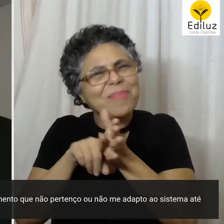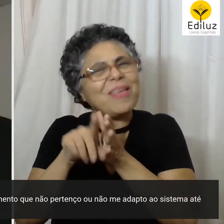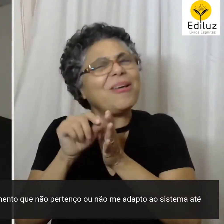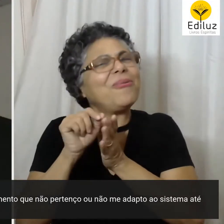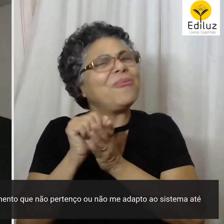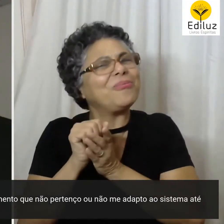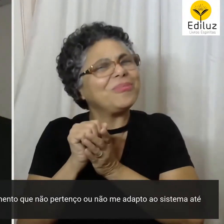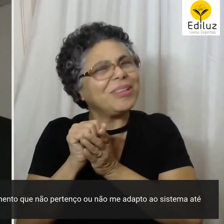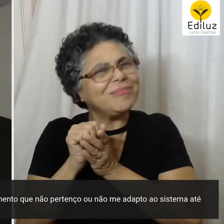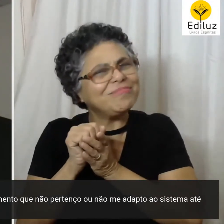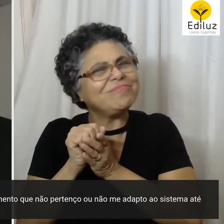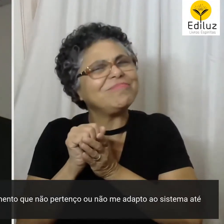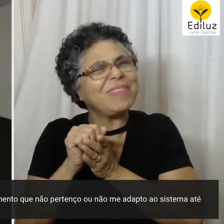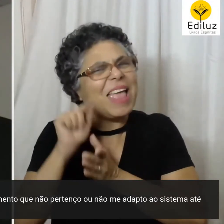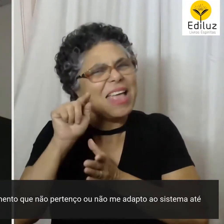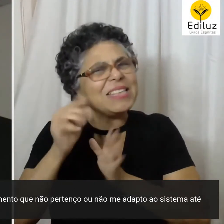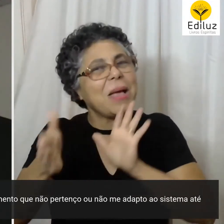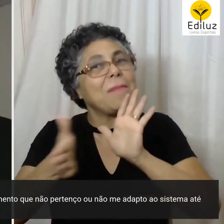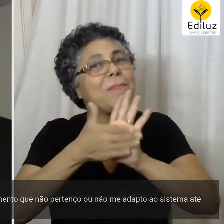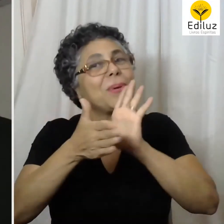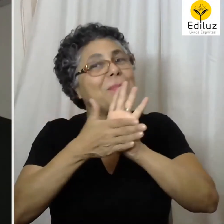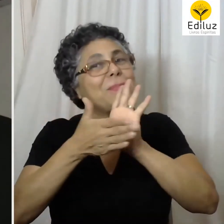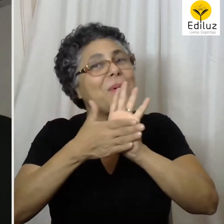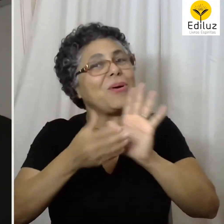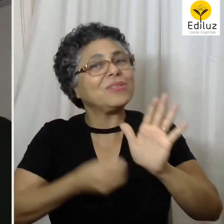Esse é o propósito da vida.